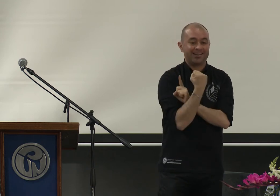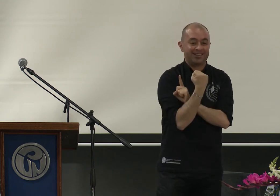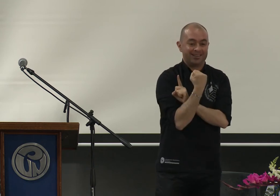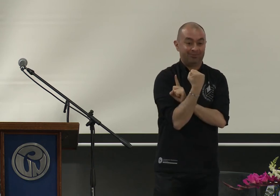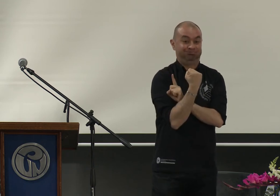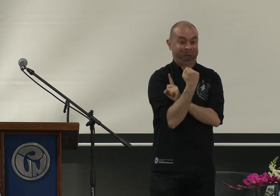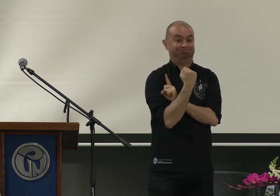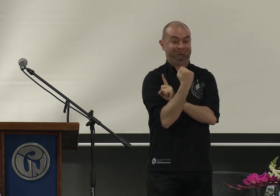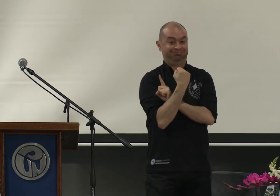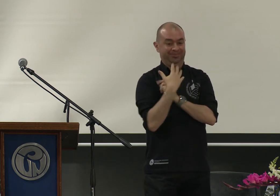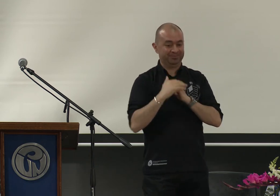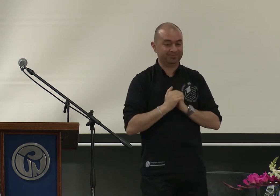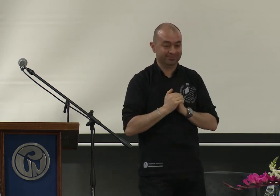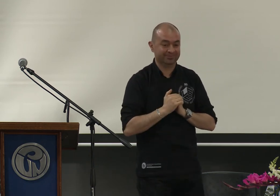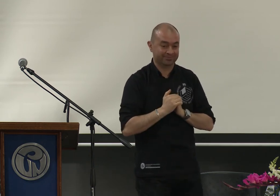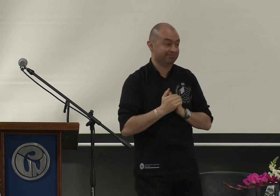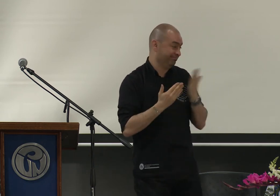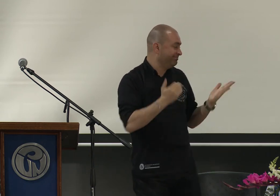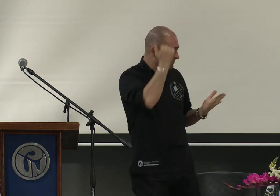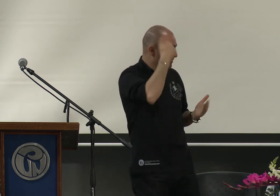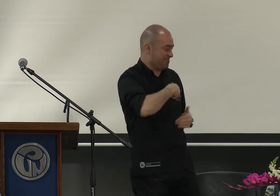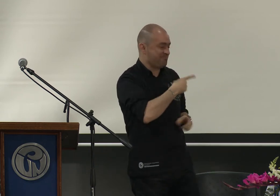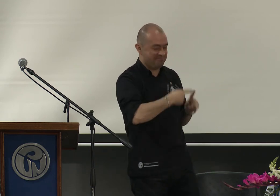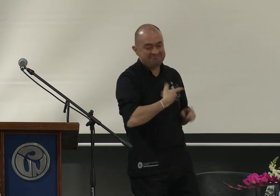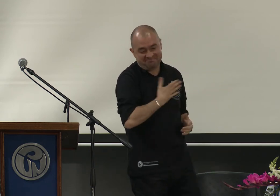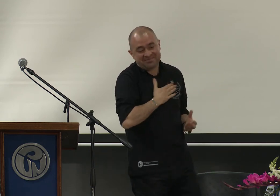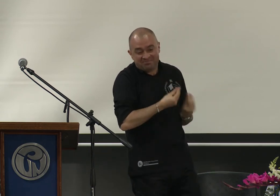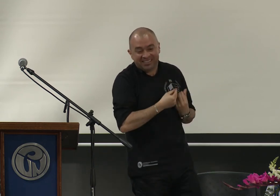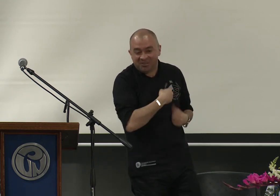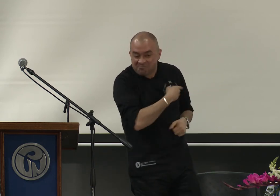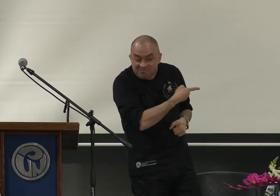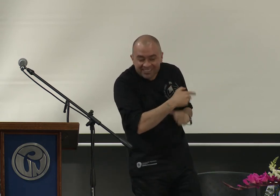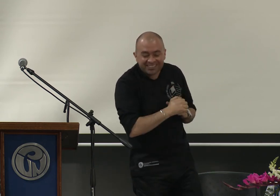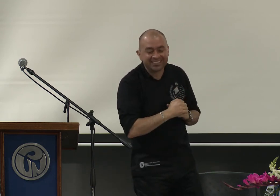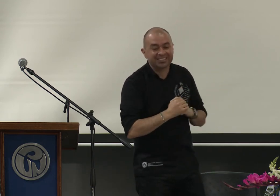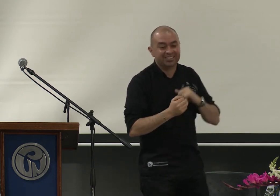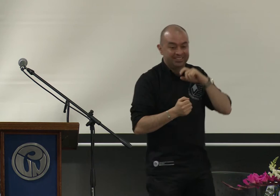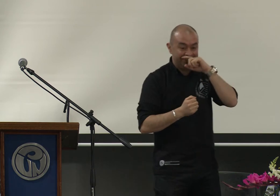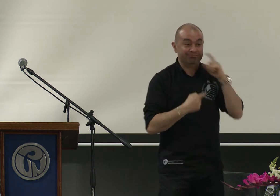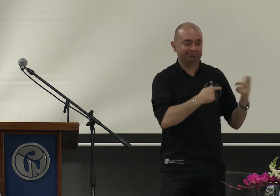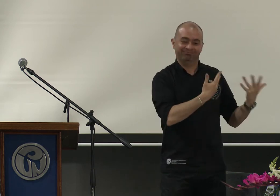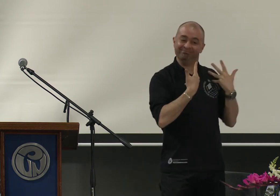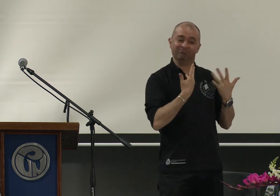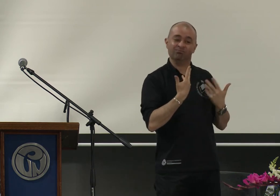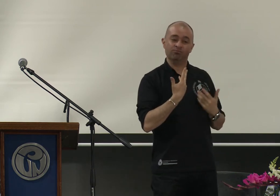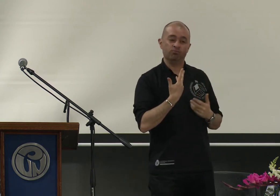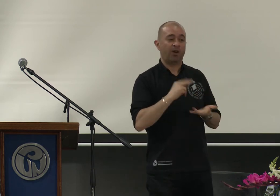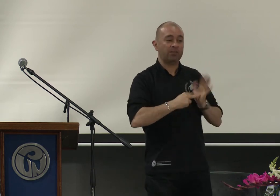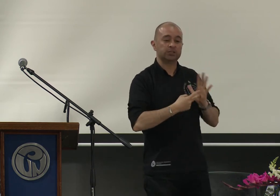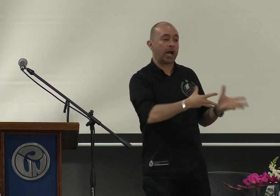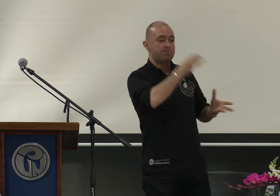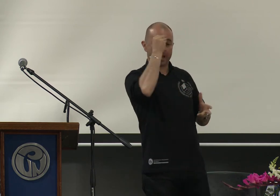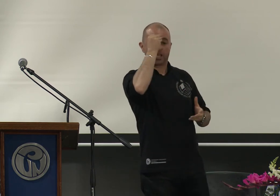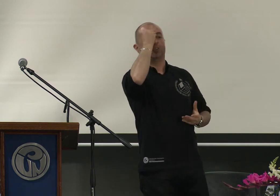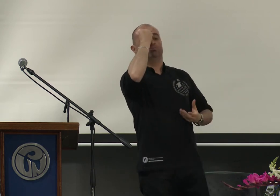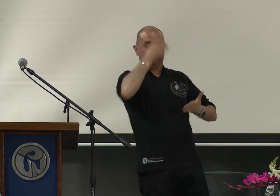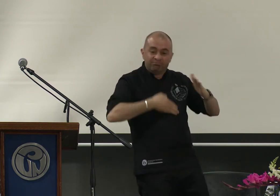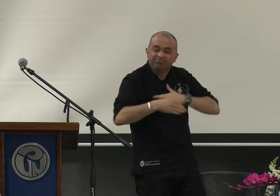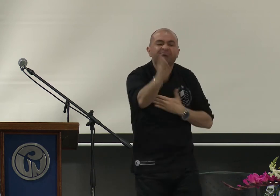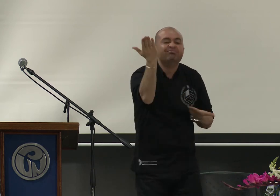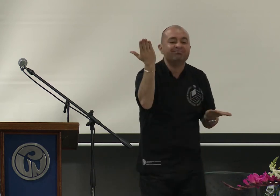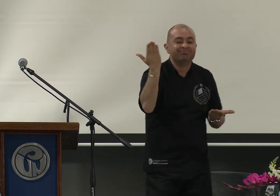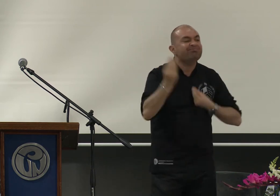en desarrollo social y educativo y eso me hace doblemente feliz